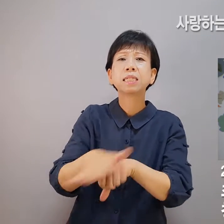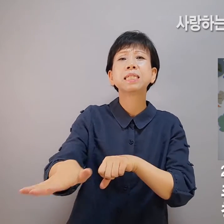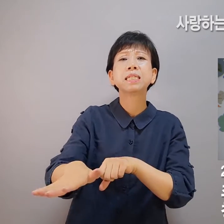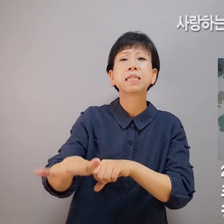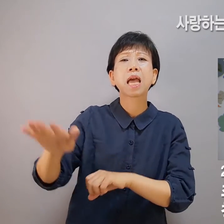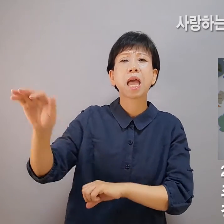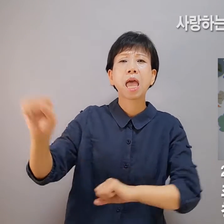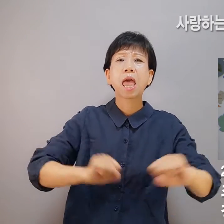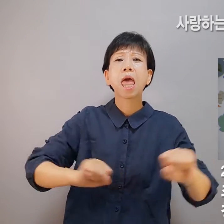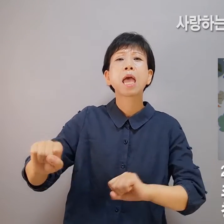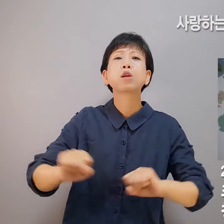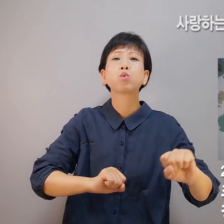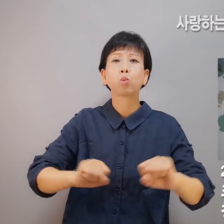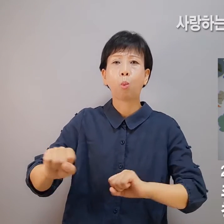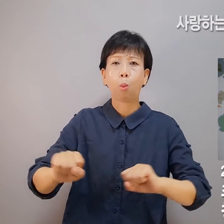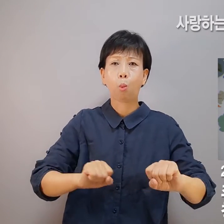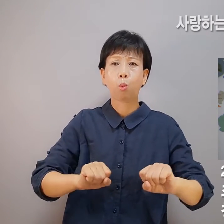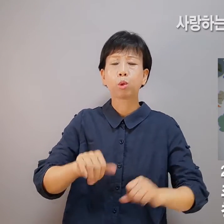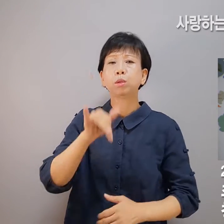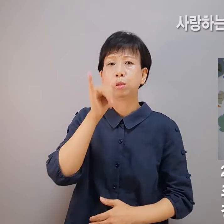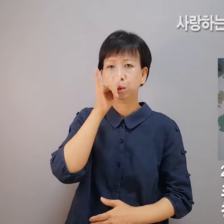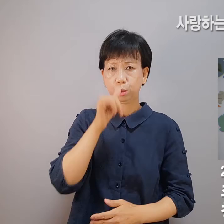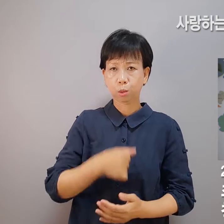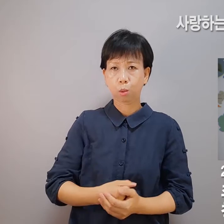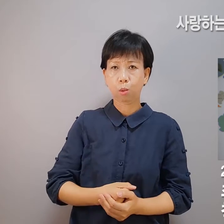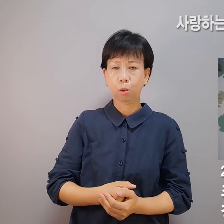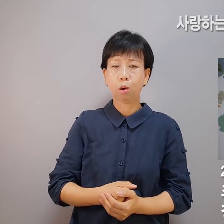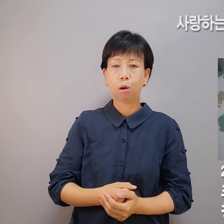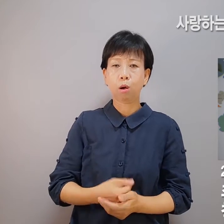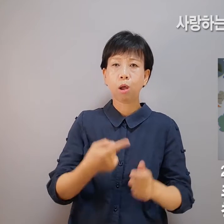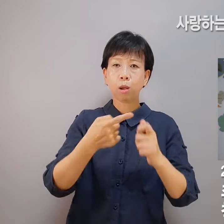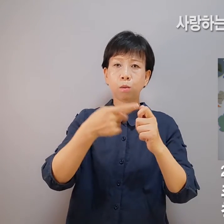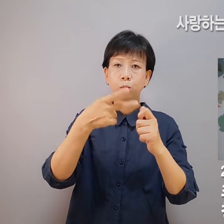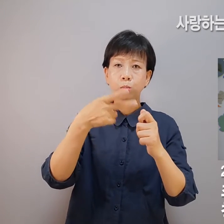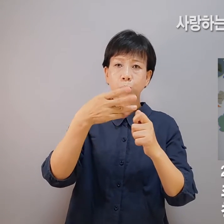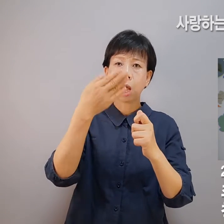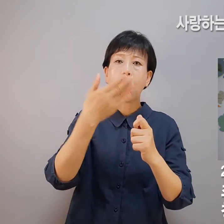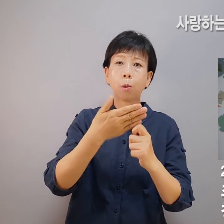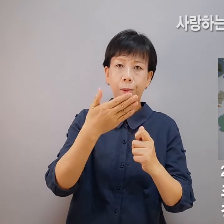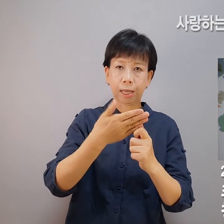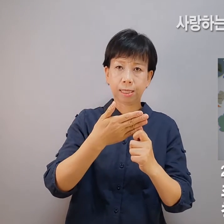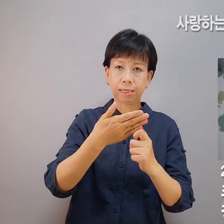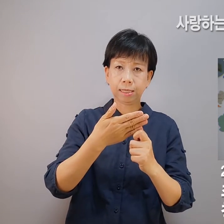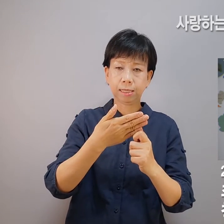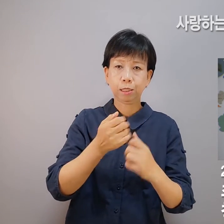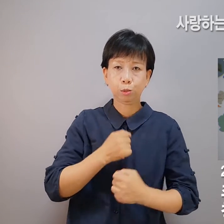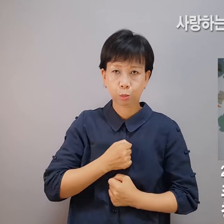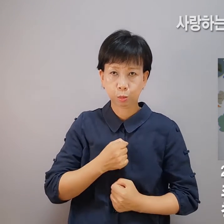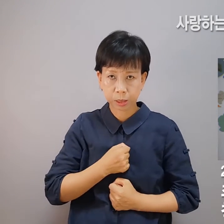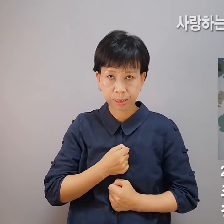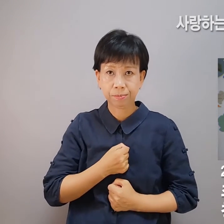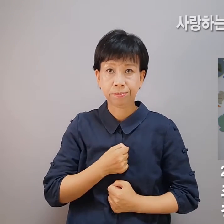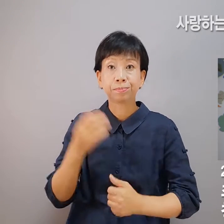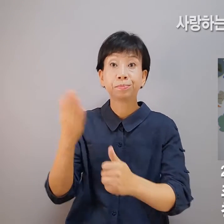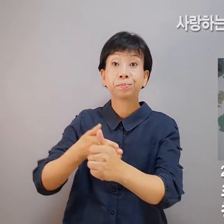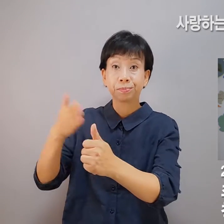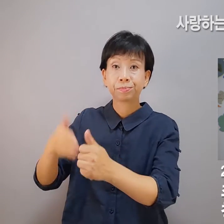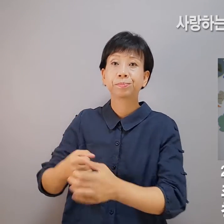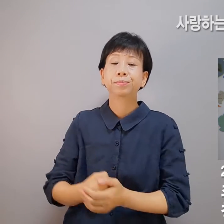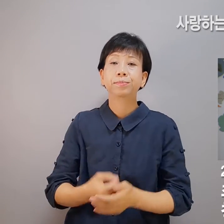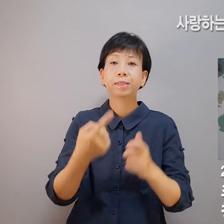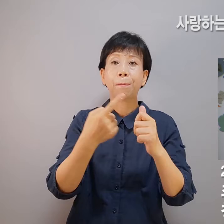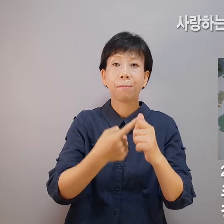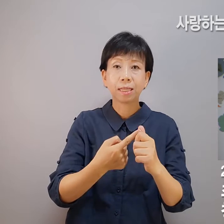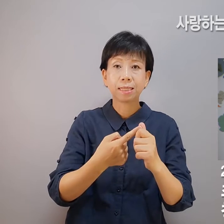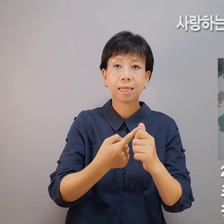상황이 만들어지는 거예요. 그래서 이 9가지를 주의해야 한다라는 말씀입니다. 자, 우리 첫 번째